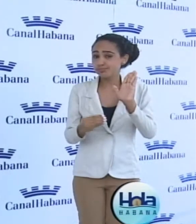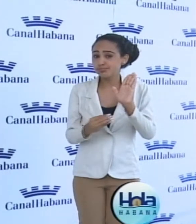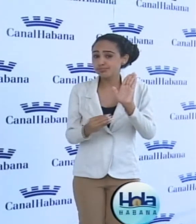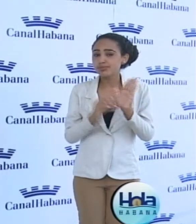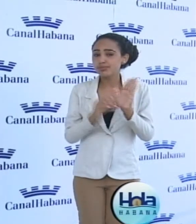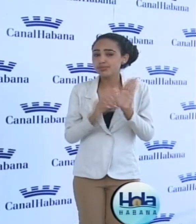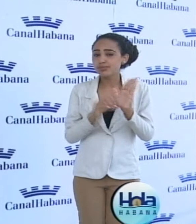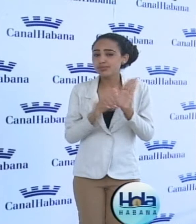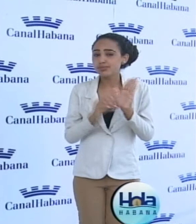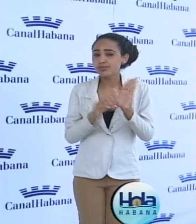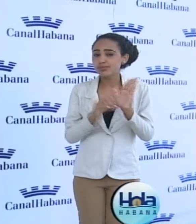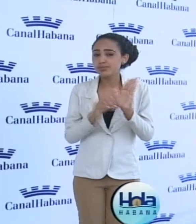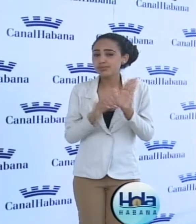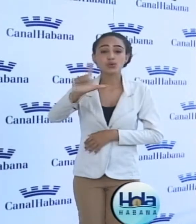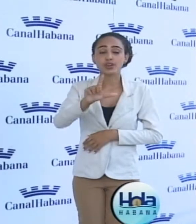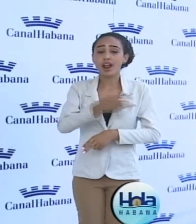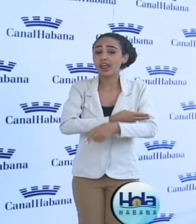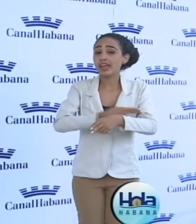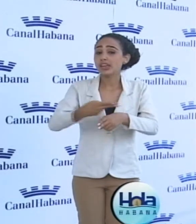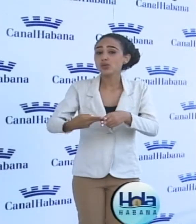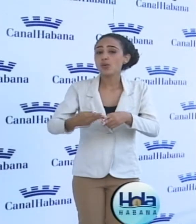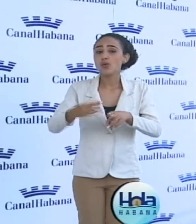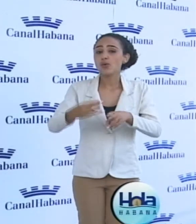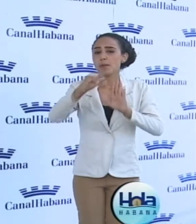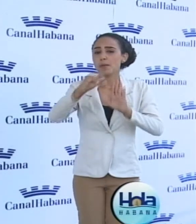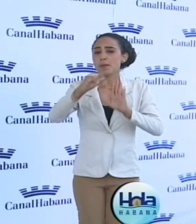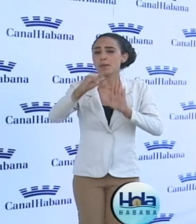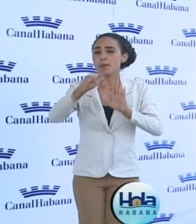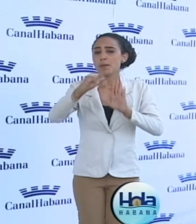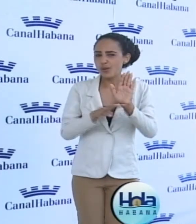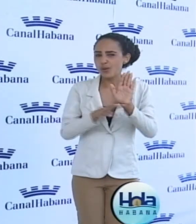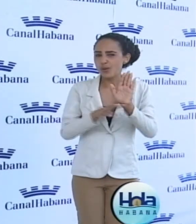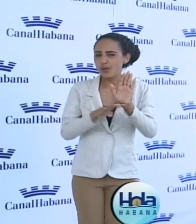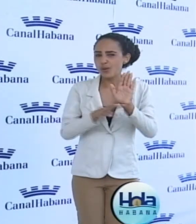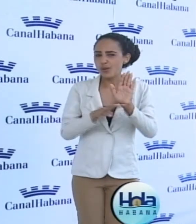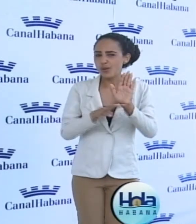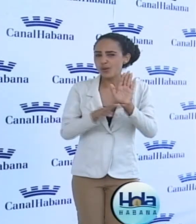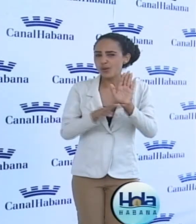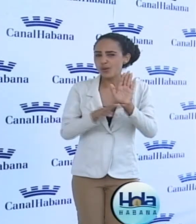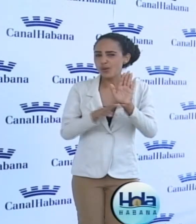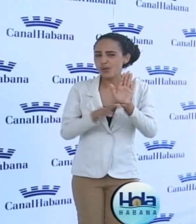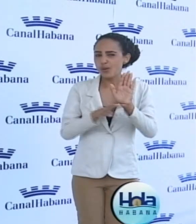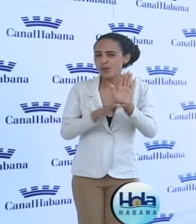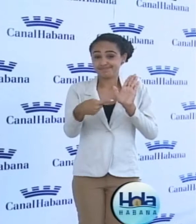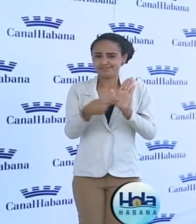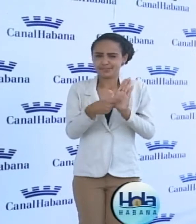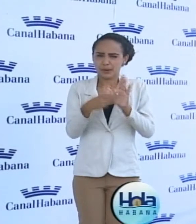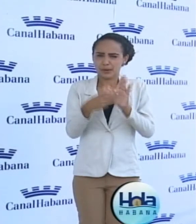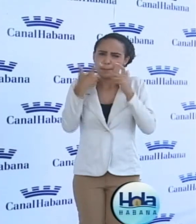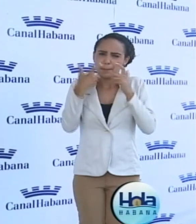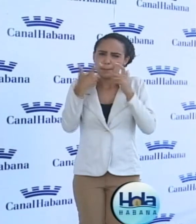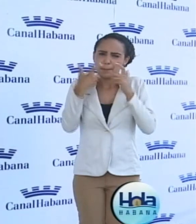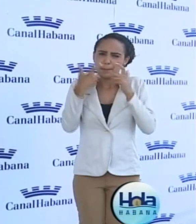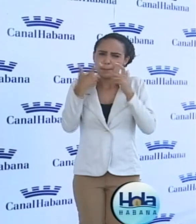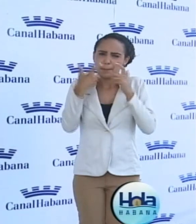sociales, históricos, metodológicos que valoran el carácter significativo de esta lengua, que debe ser